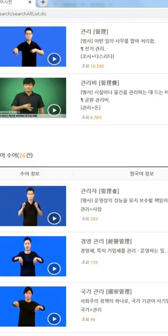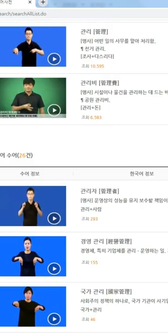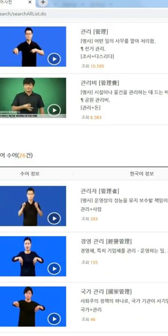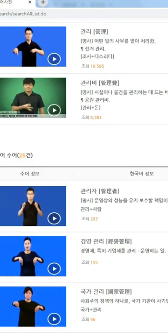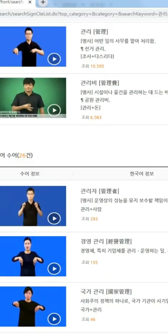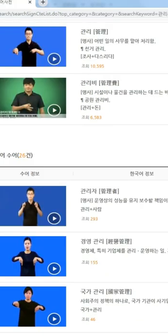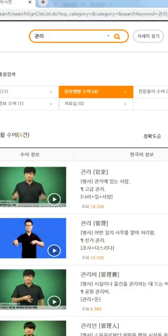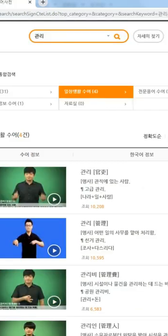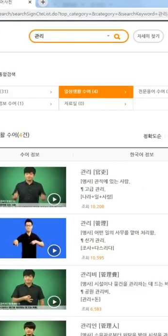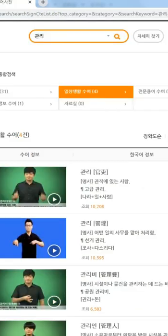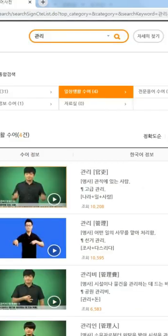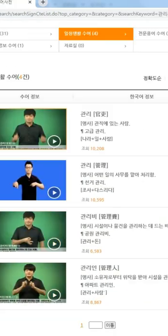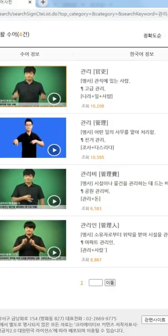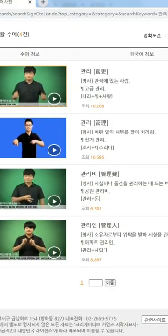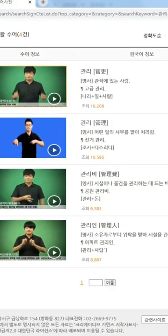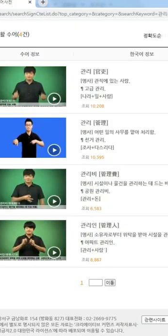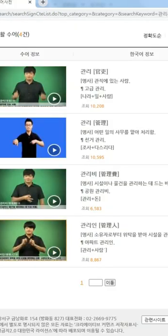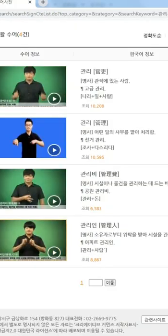또 다른 게 있나요?